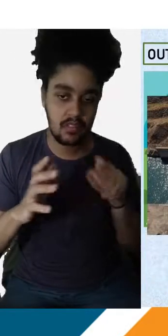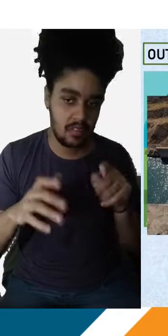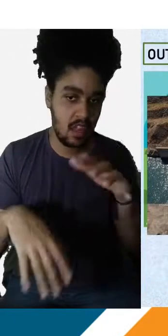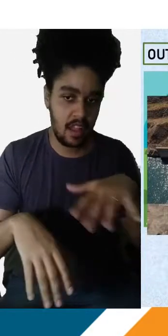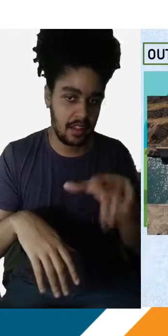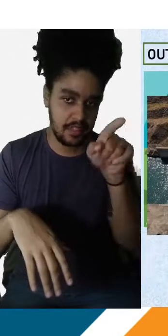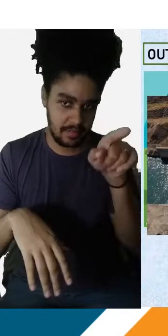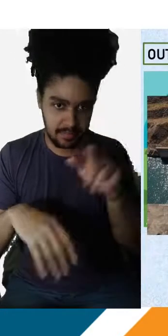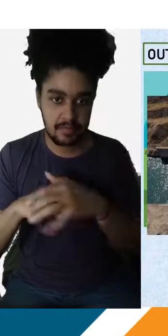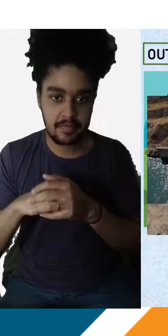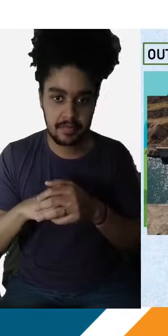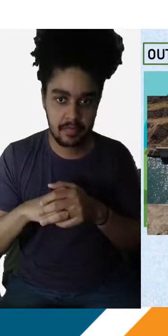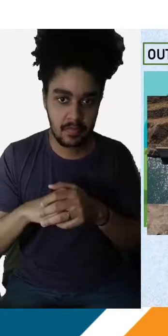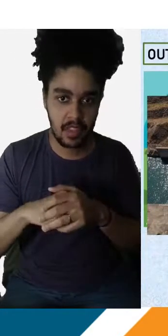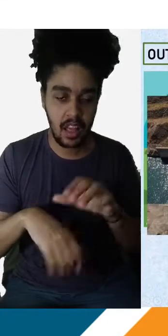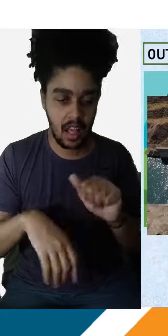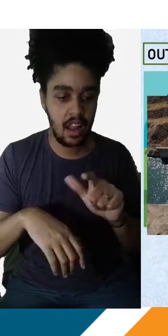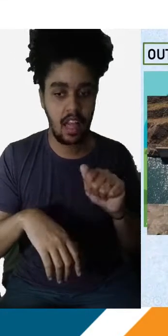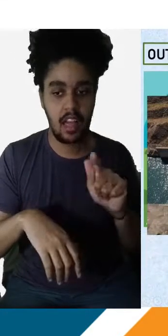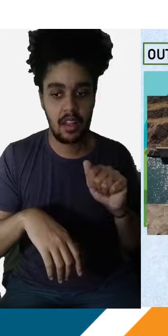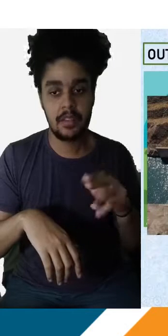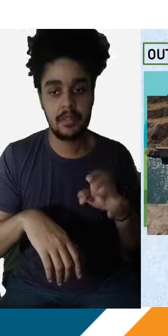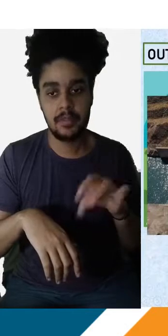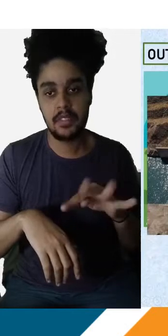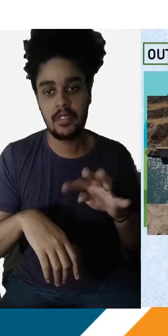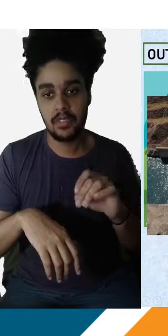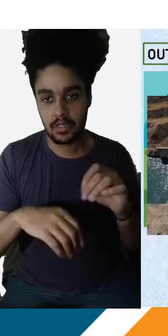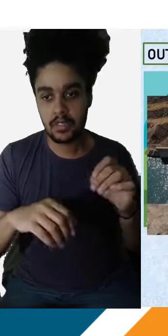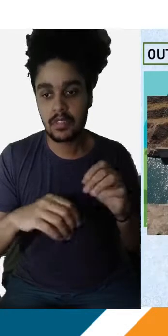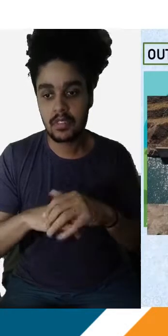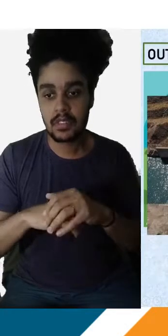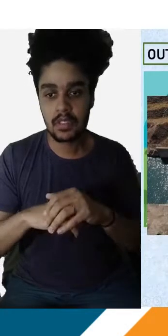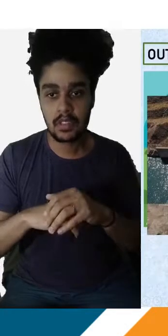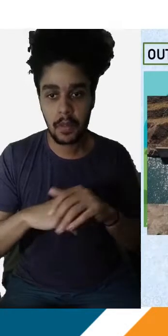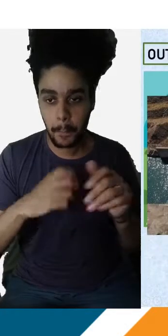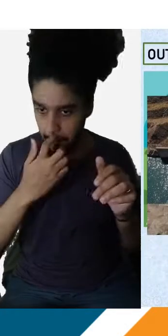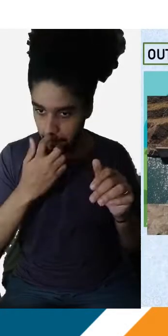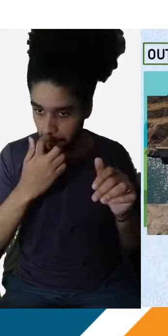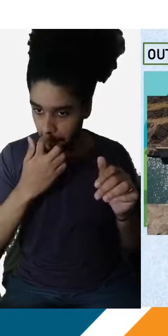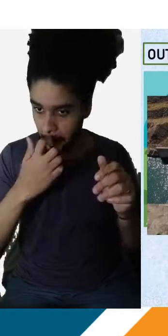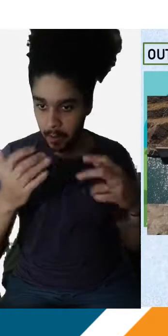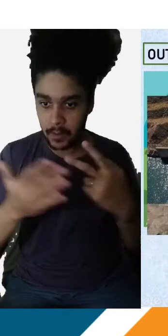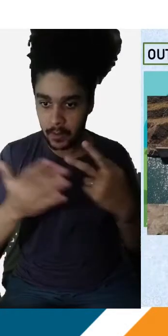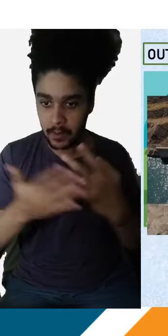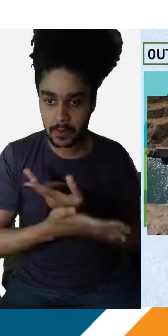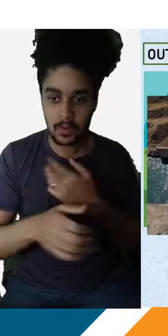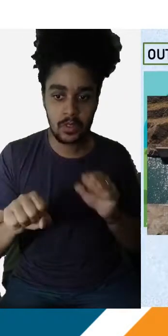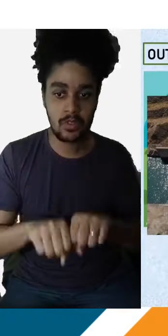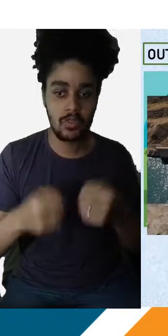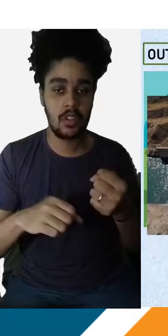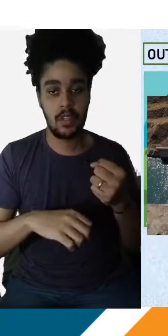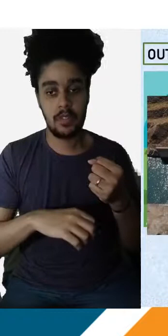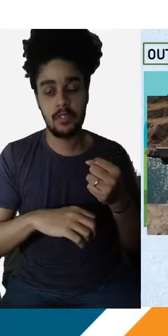cima. Vem ao alagamento. Com alagamento, há com certeza o impacto da fauna e da flora,